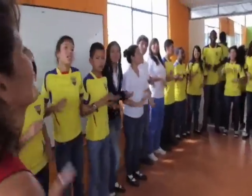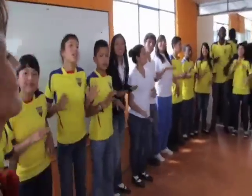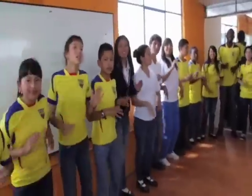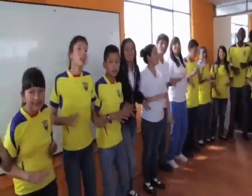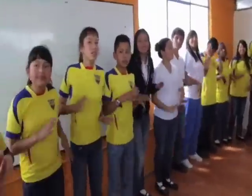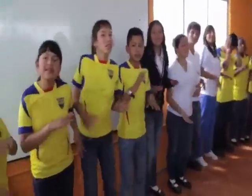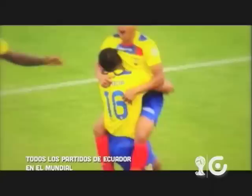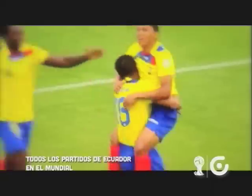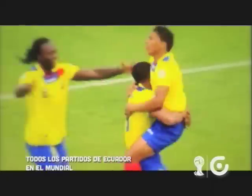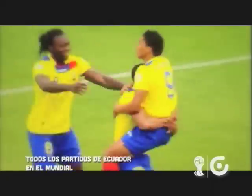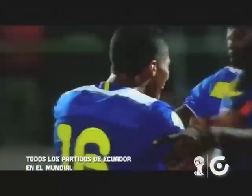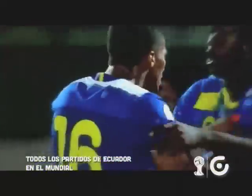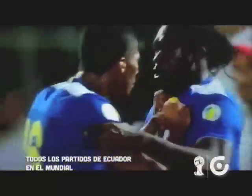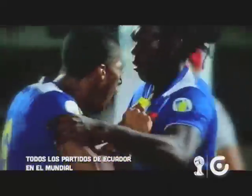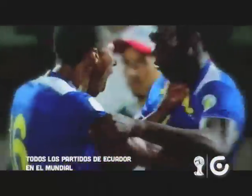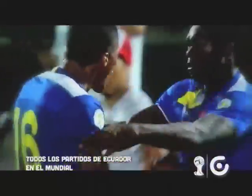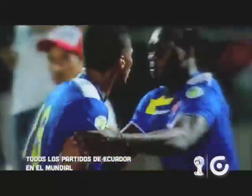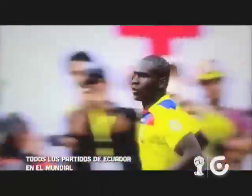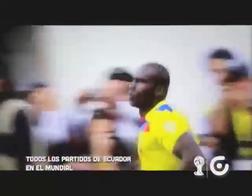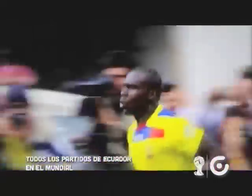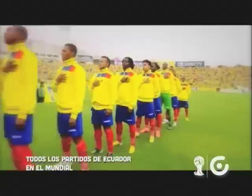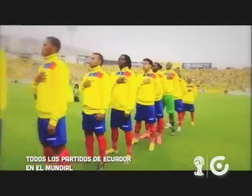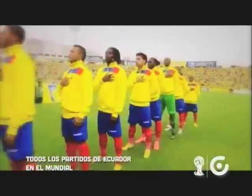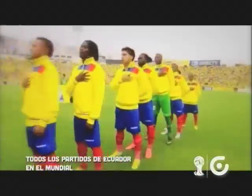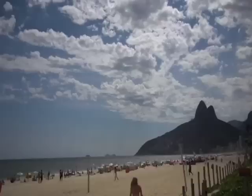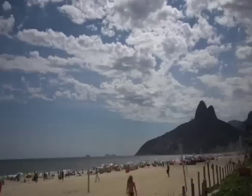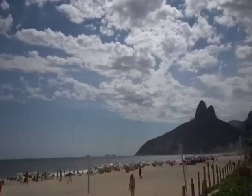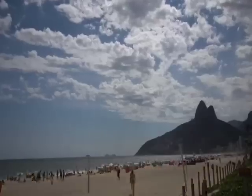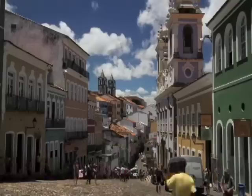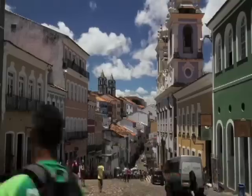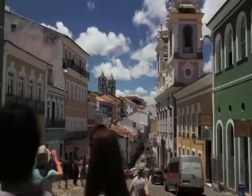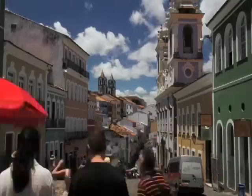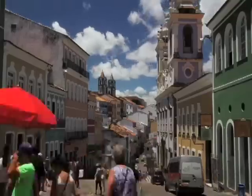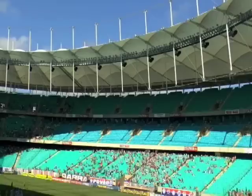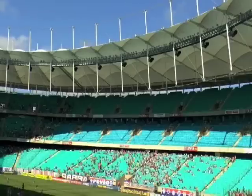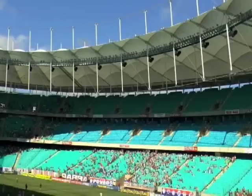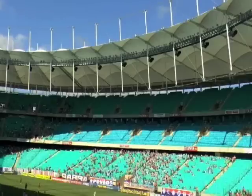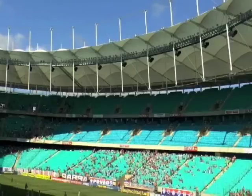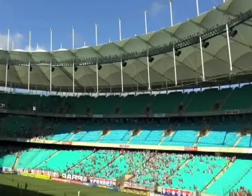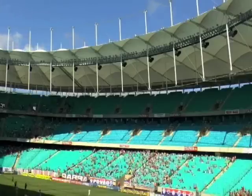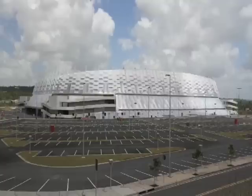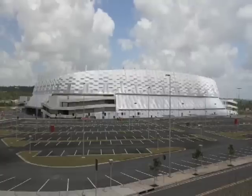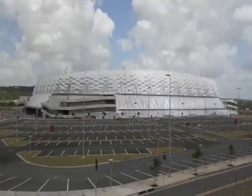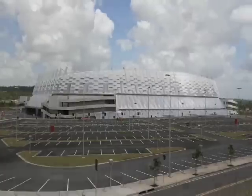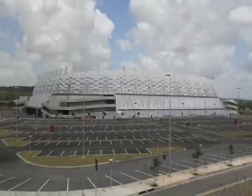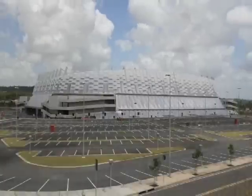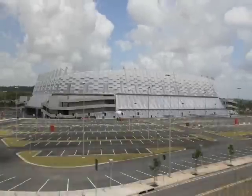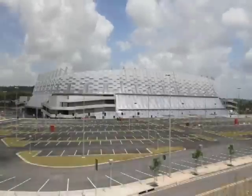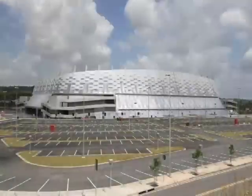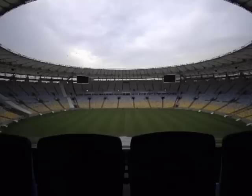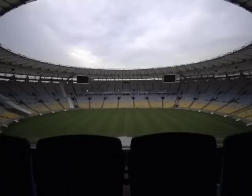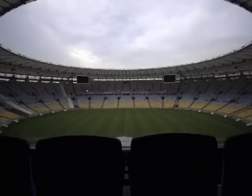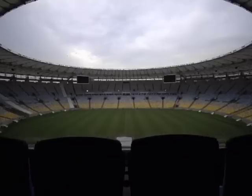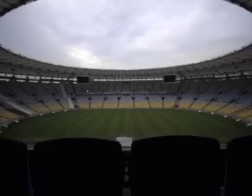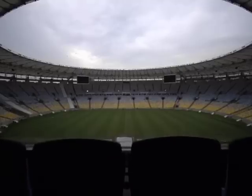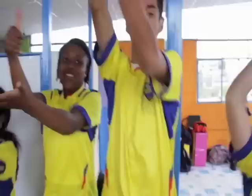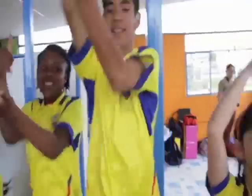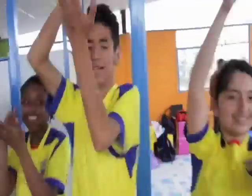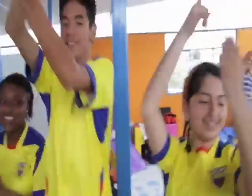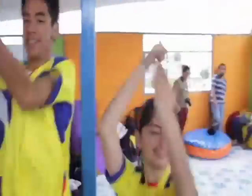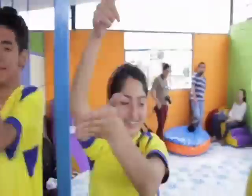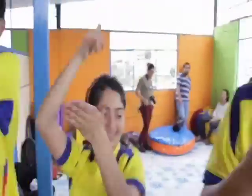preparan una canción para alentar a la selección ecuatoriana de fútbol que viajará al Mundial Brasil 2014 en las próximas semanas.